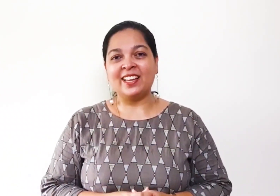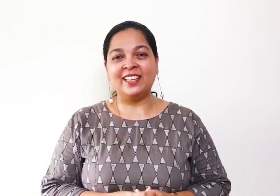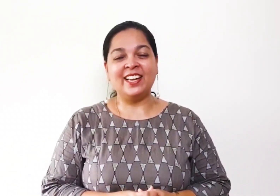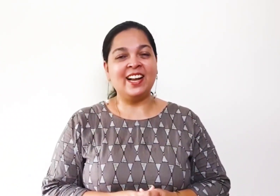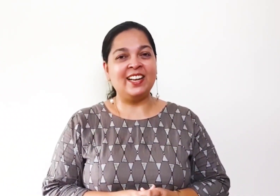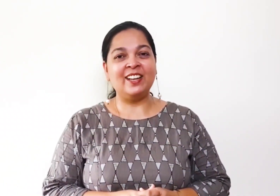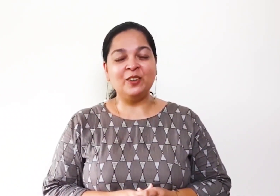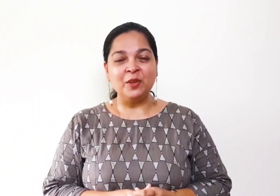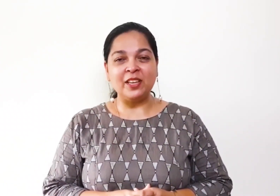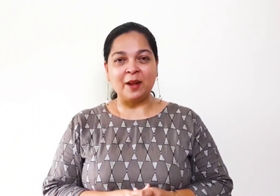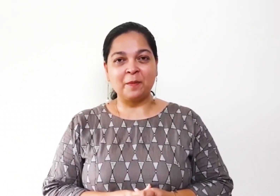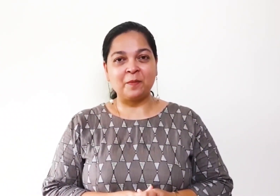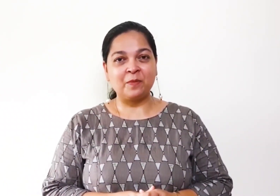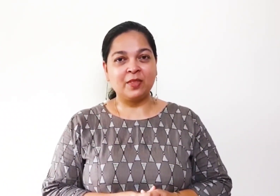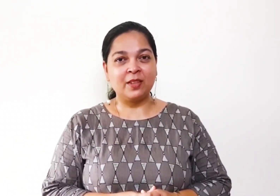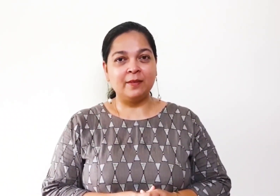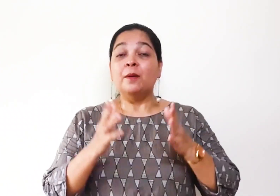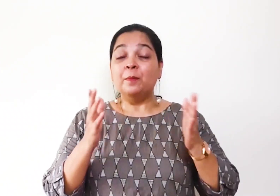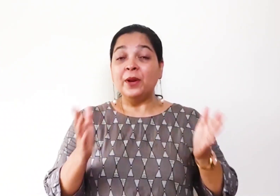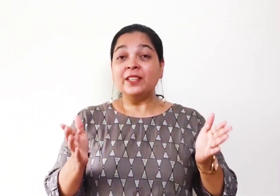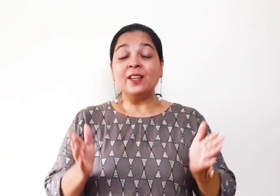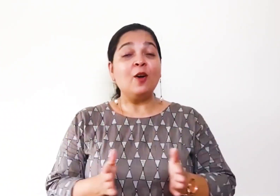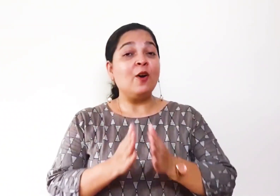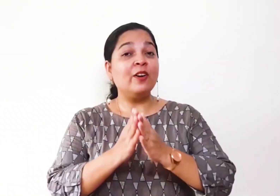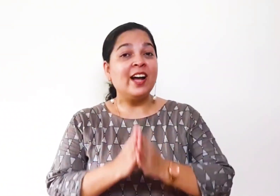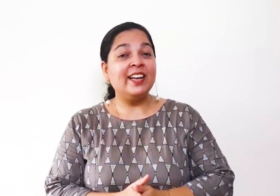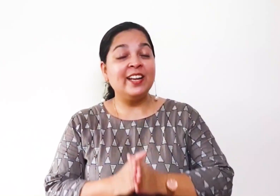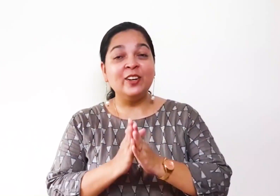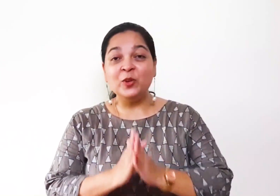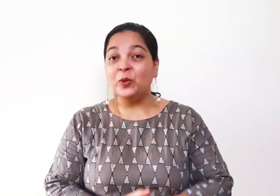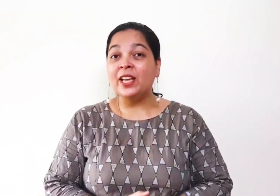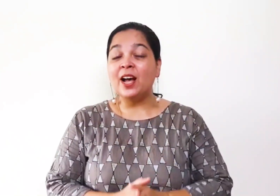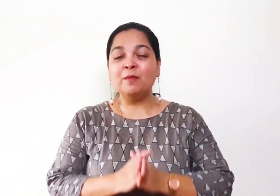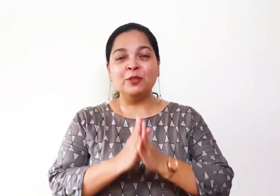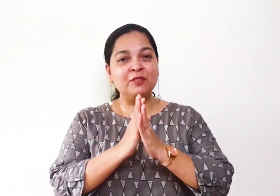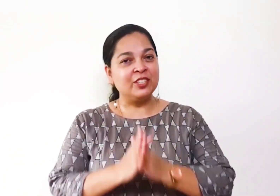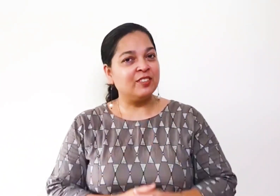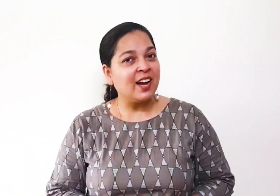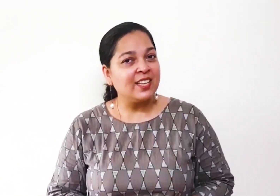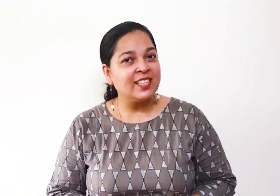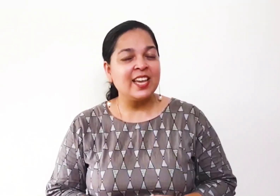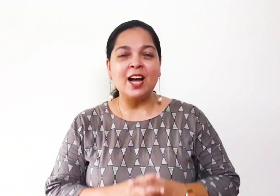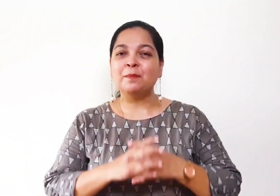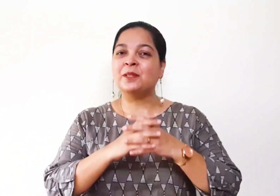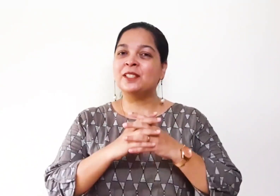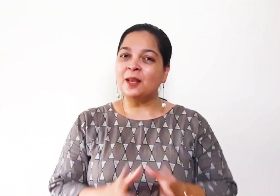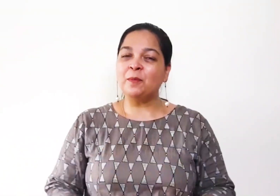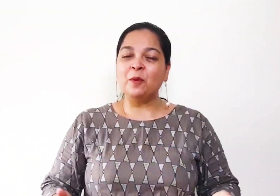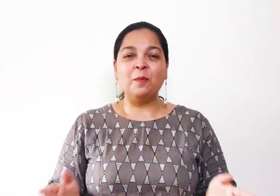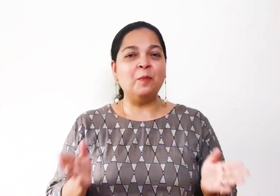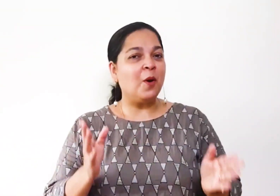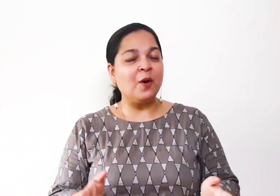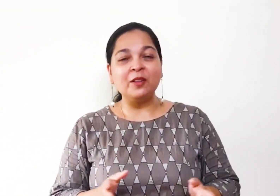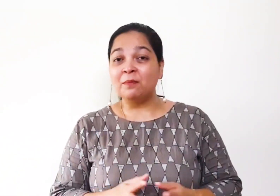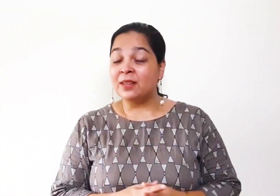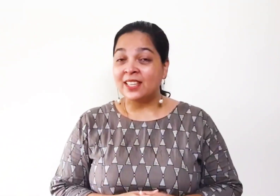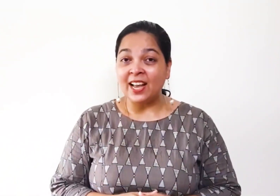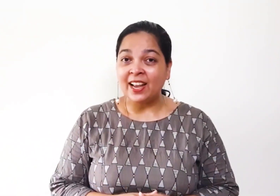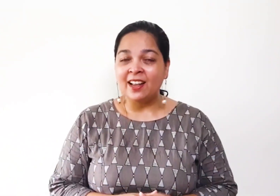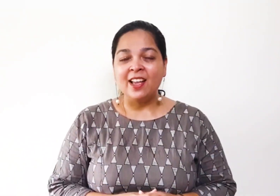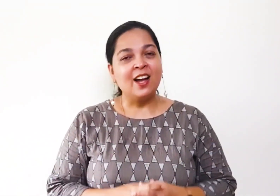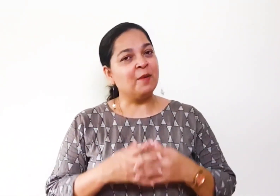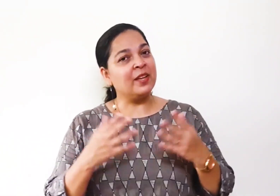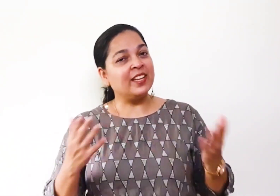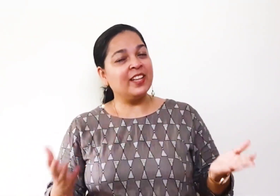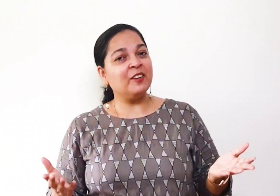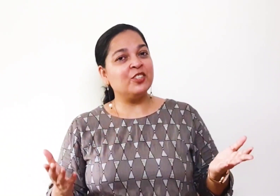साथ क्या किया। हालेलुया, प्रेज द लॉर्ड, हालेलुया। मुझे विश्वास है कि आप सबको बहुत मजा